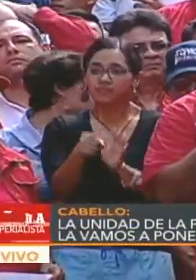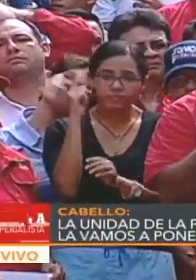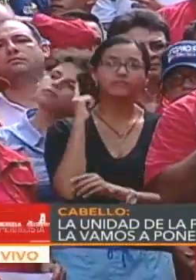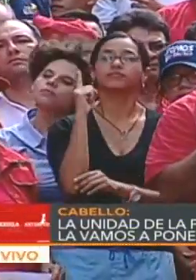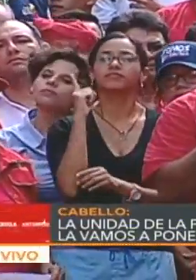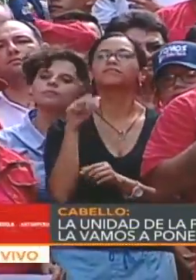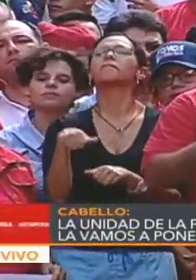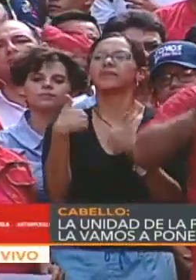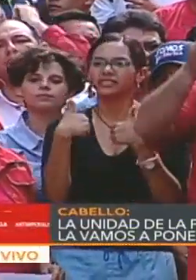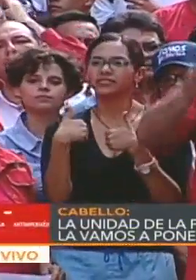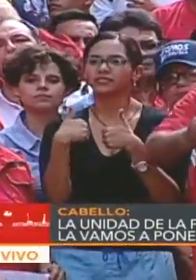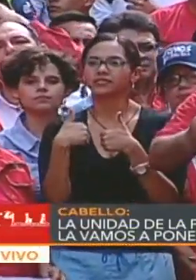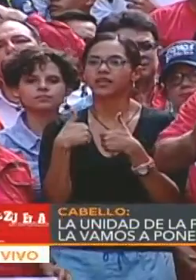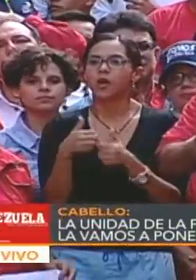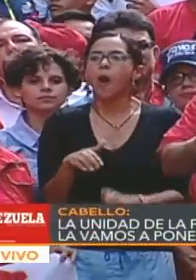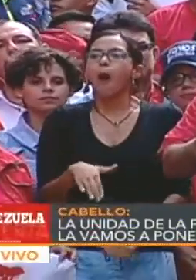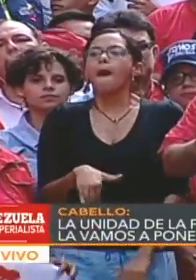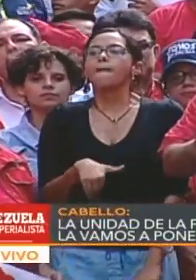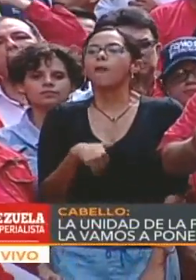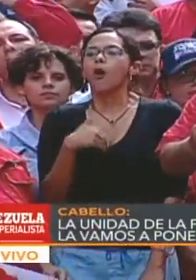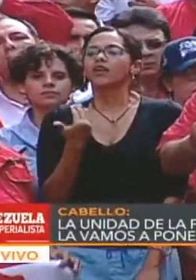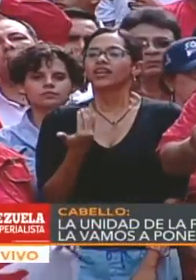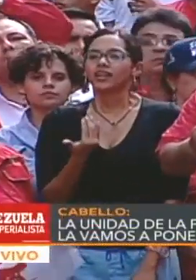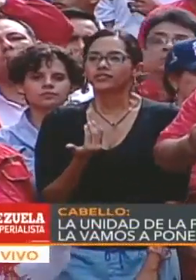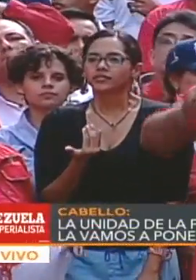además podrá